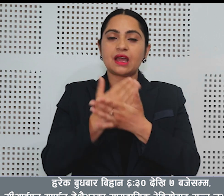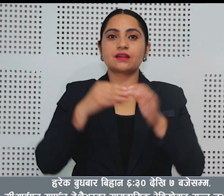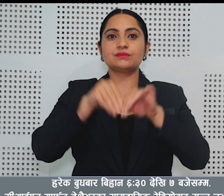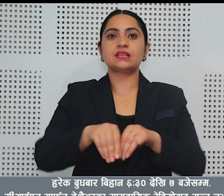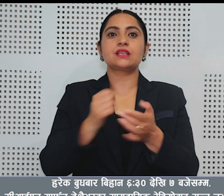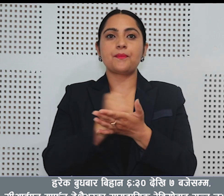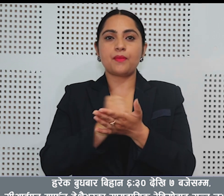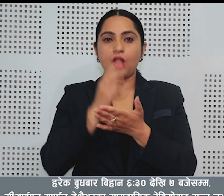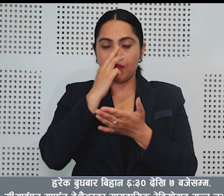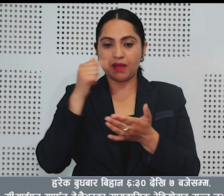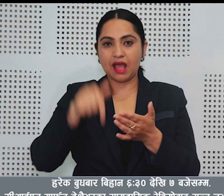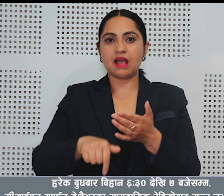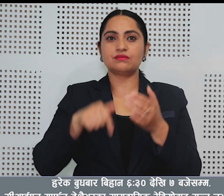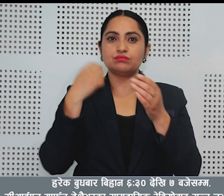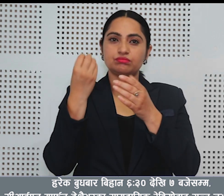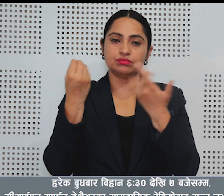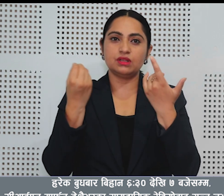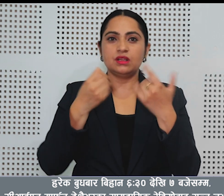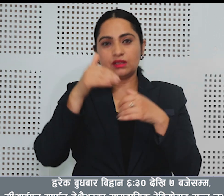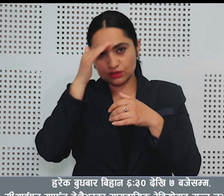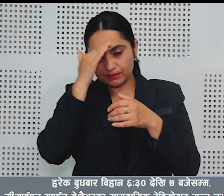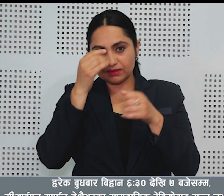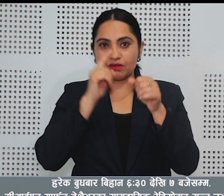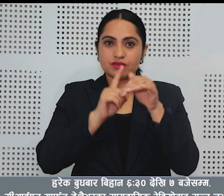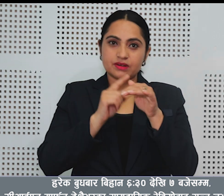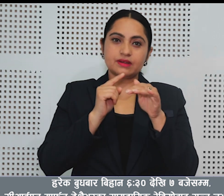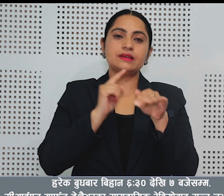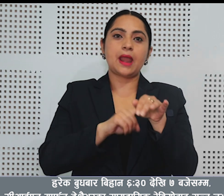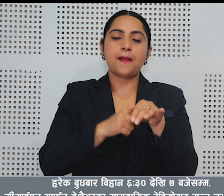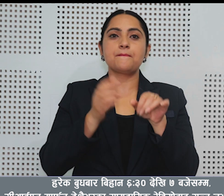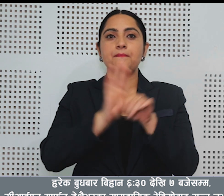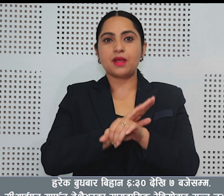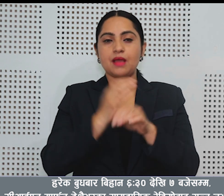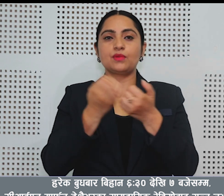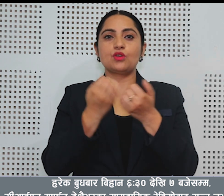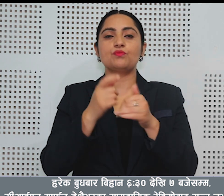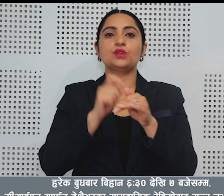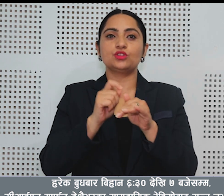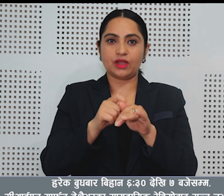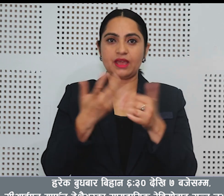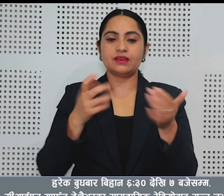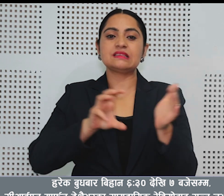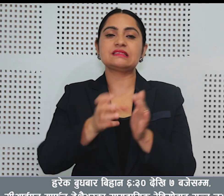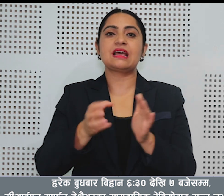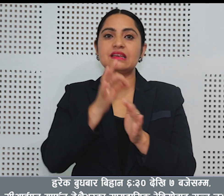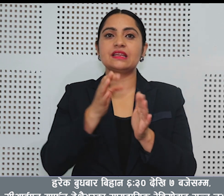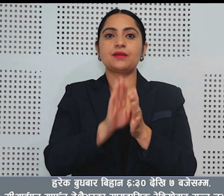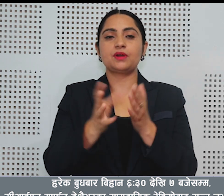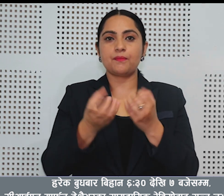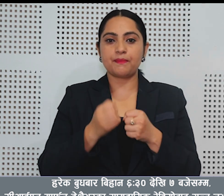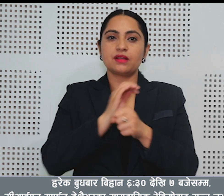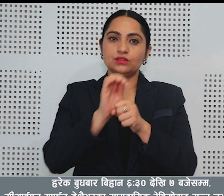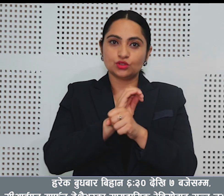कार्यक्रम साझा पहलमा आज विपदको समयमा अपनाउनु पर्ने तयारी र विपदका समयमा स्थानीय निकायबाट उपलब्ध भएका सेवा